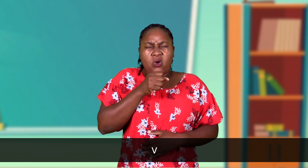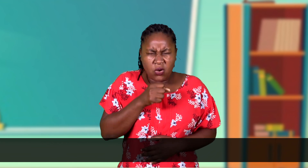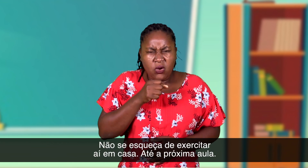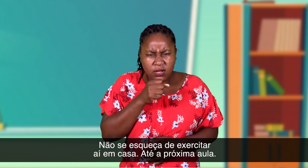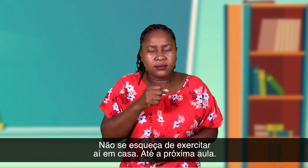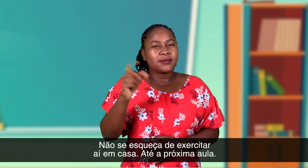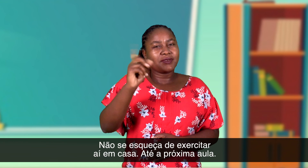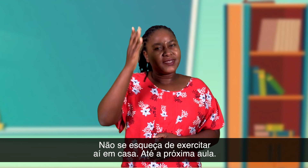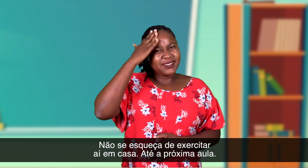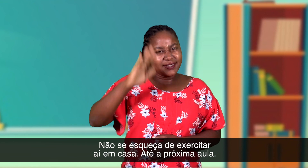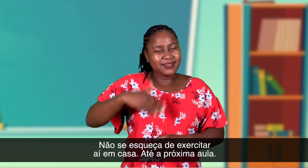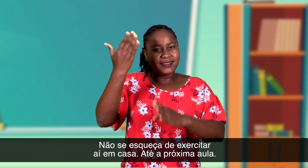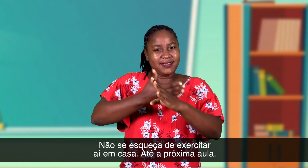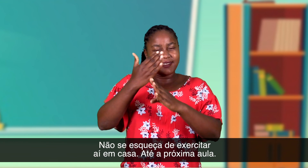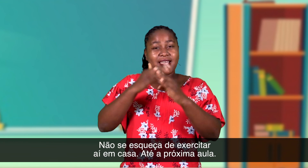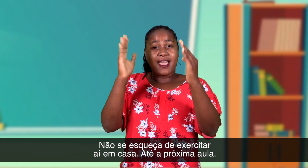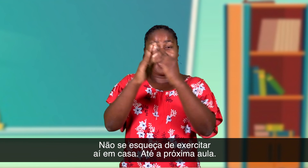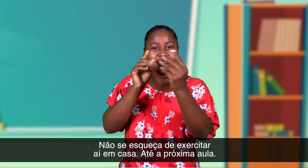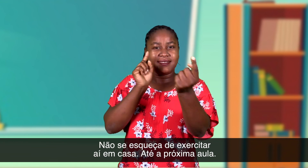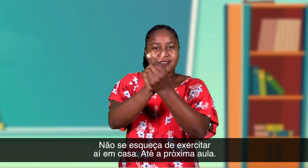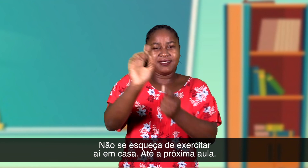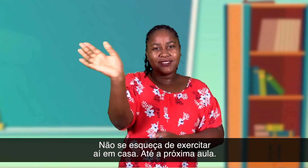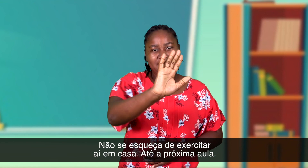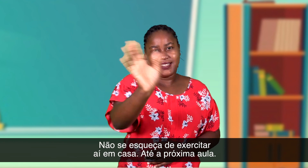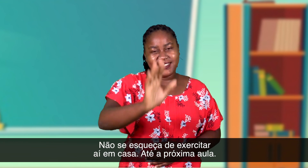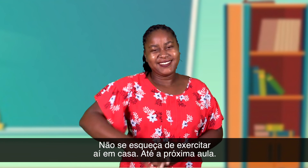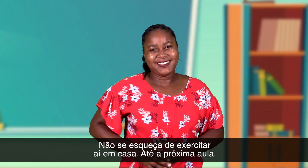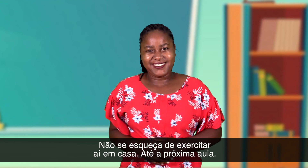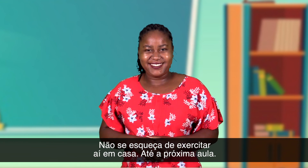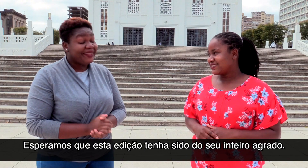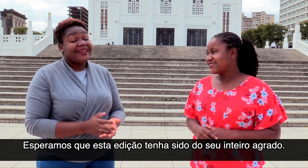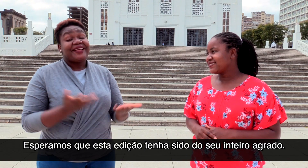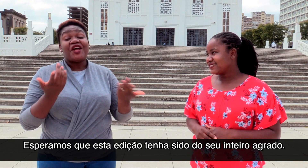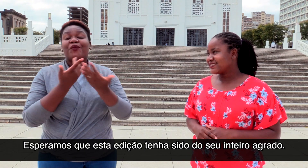gripe. Não se esqueça de exercitar aí em casa. Até a próxima aula.